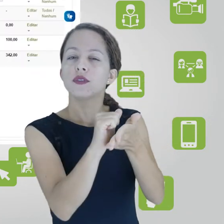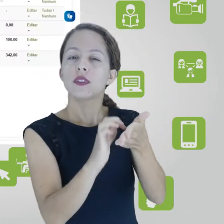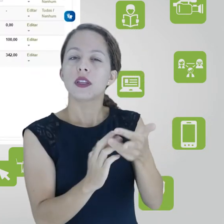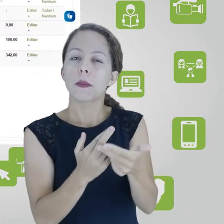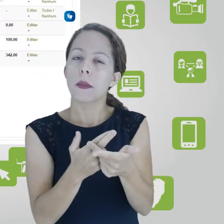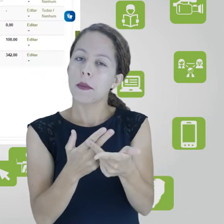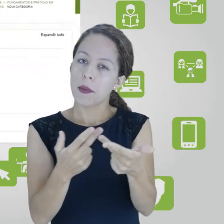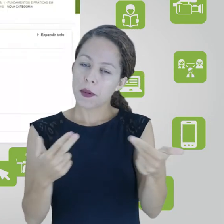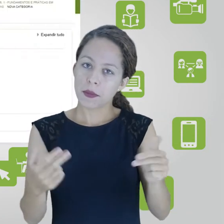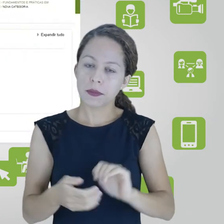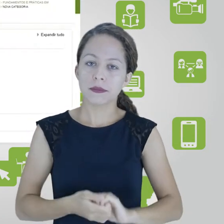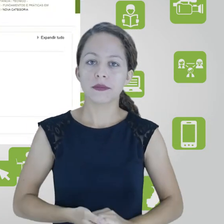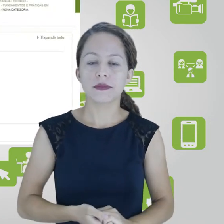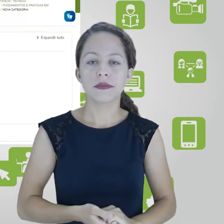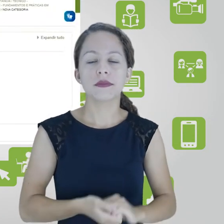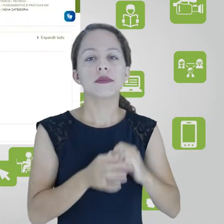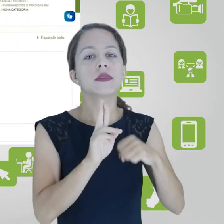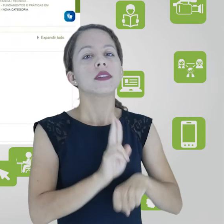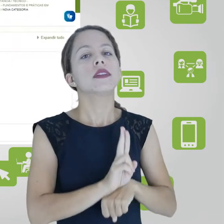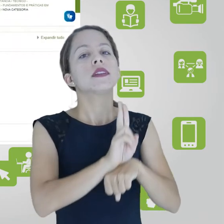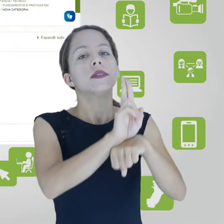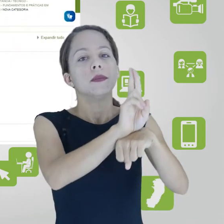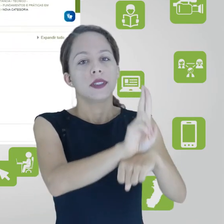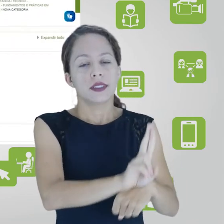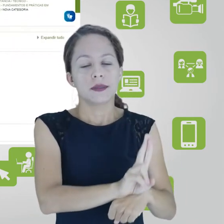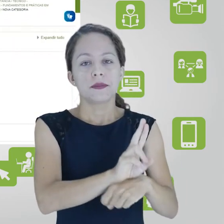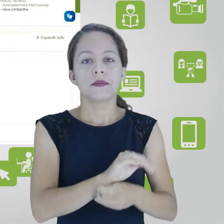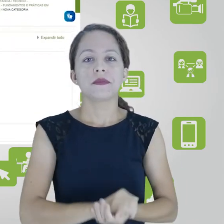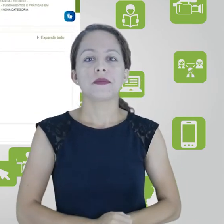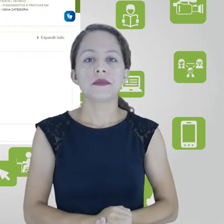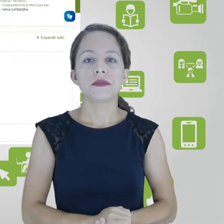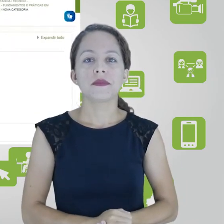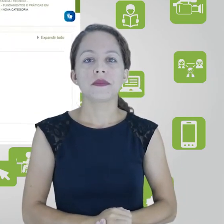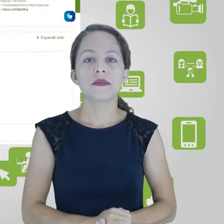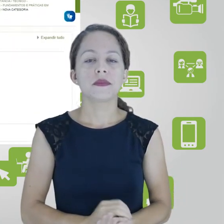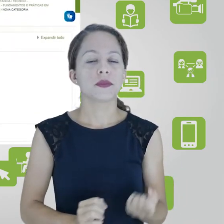hein? Aí depois, só colocar as atividades e finaliza.